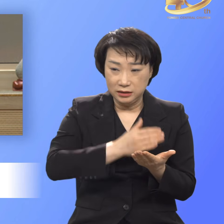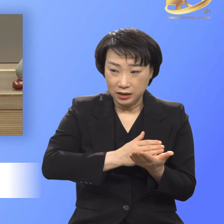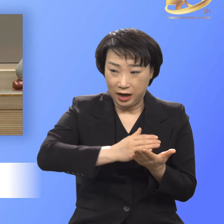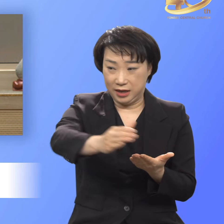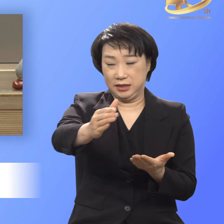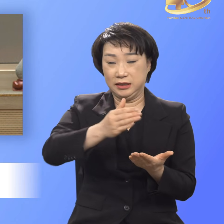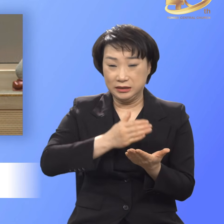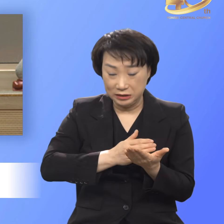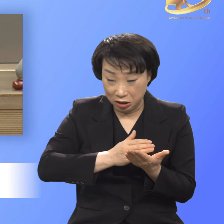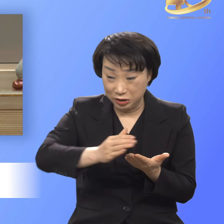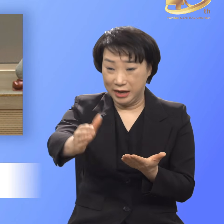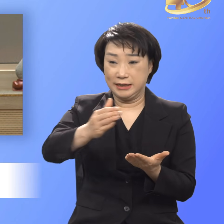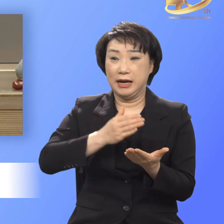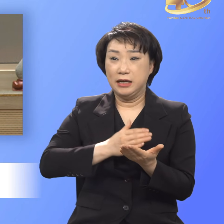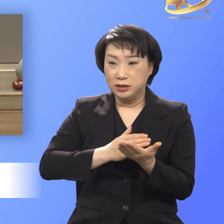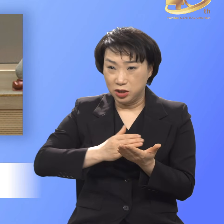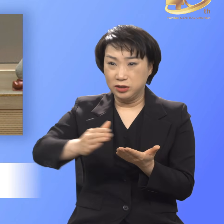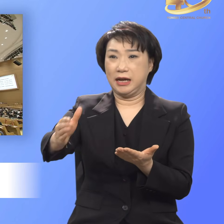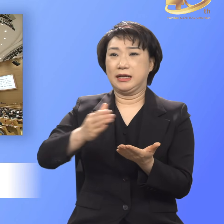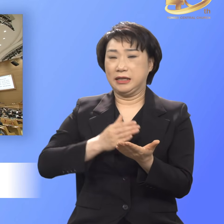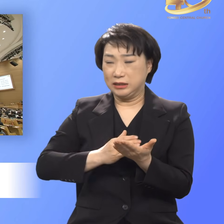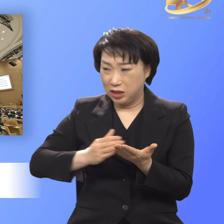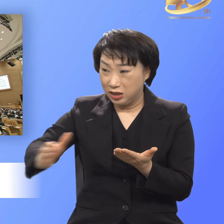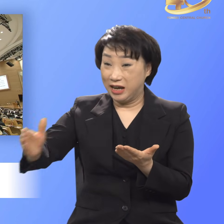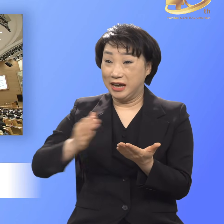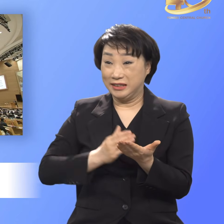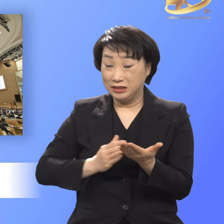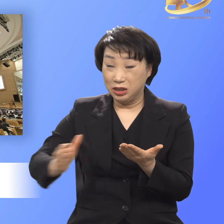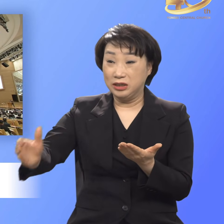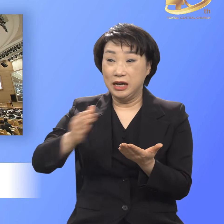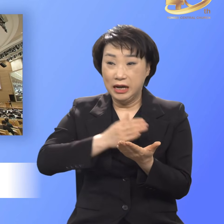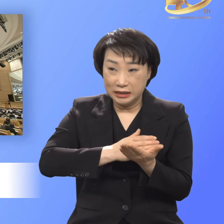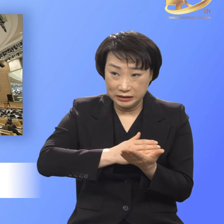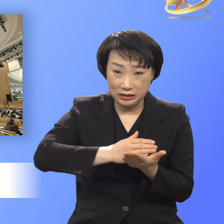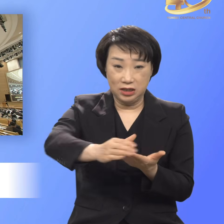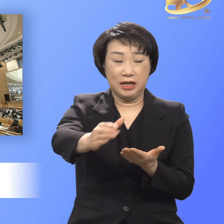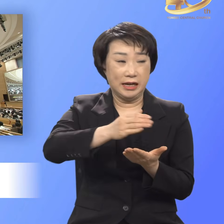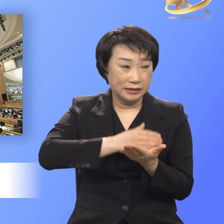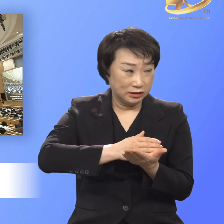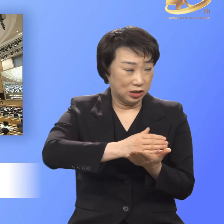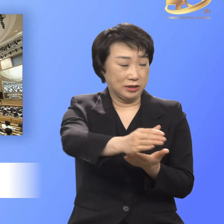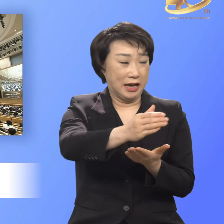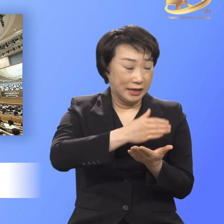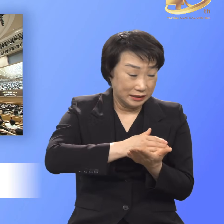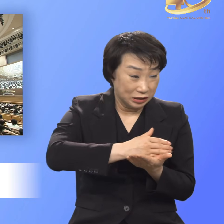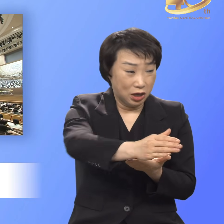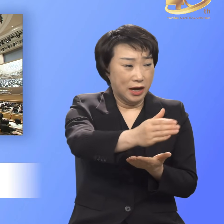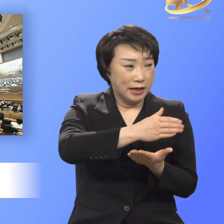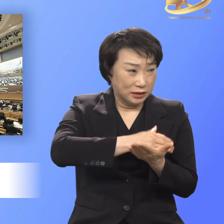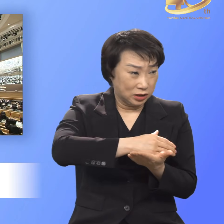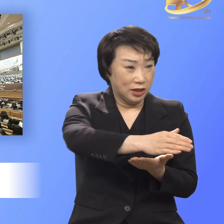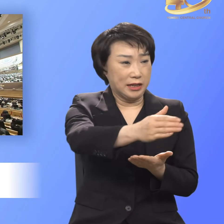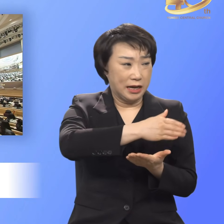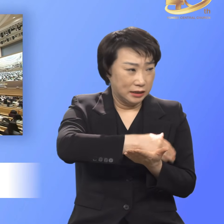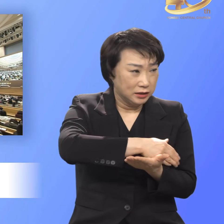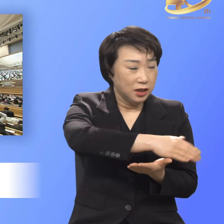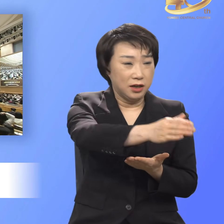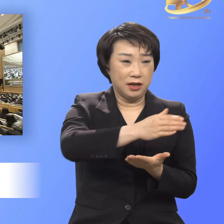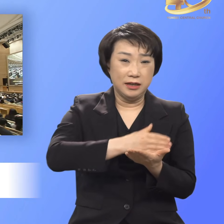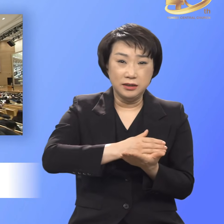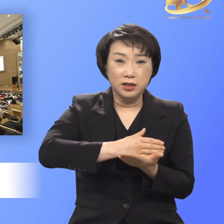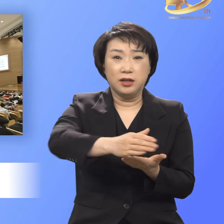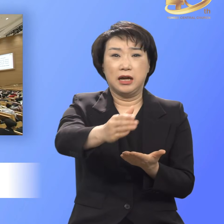따라가, 따라가, 따라가, 따라가, 따라가, 따라가, 따라가, 따라가, 따라가,